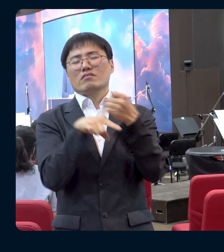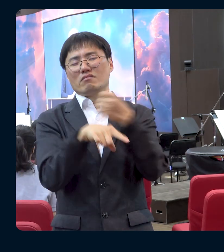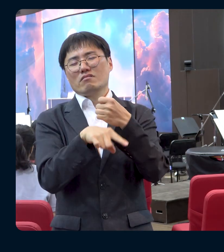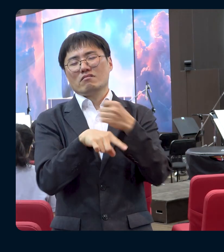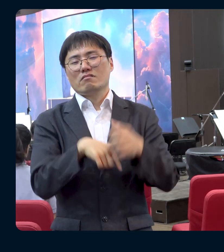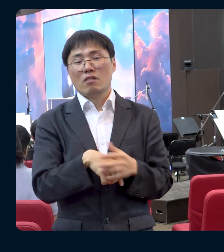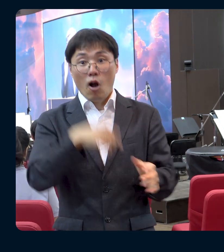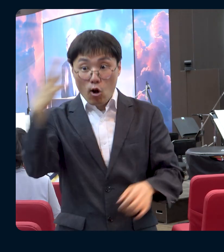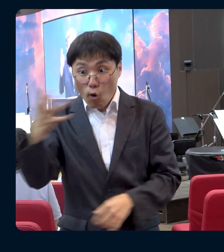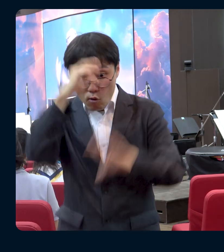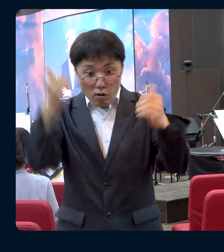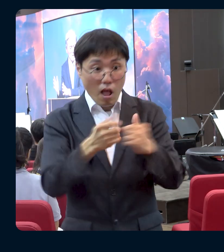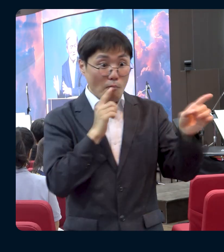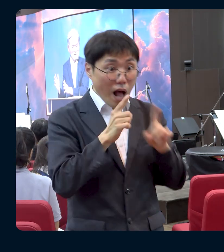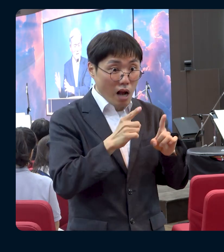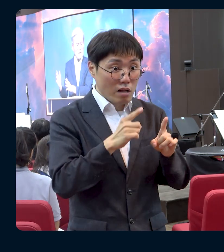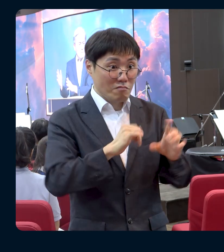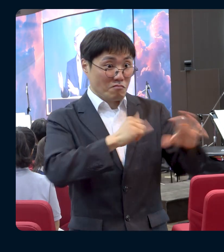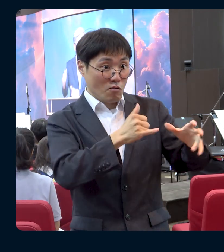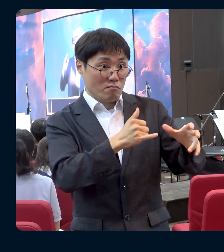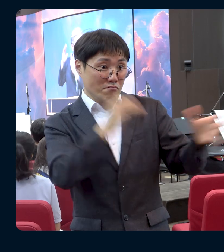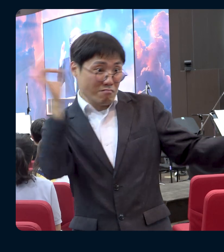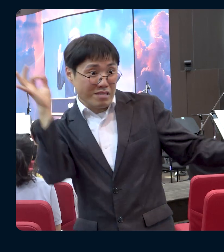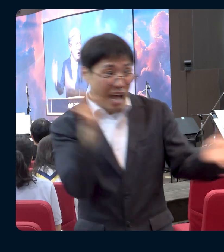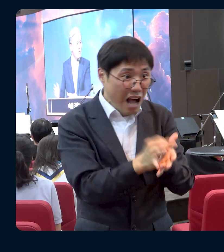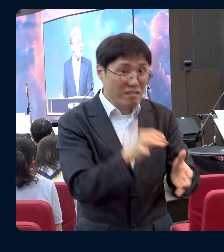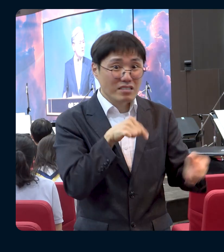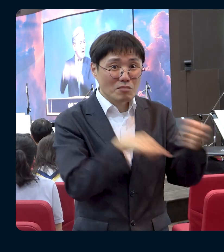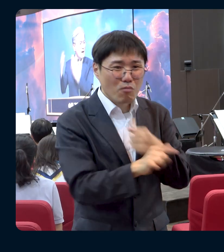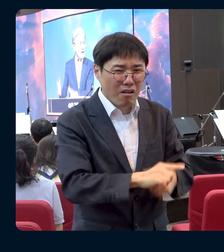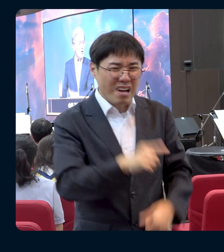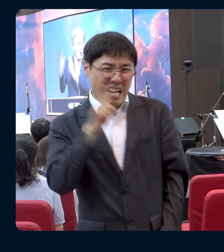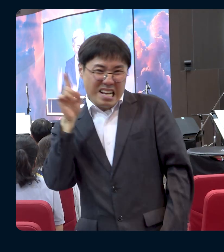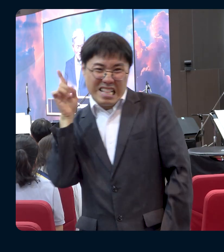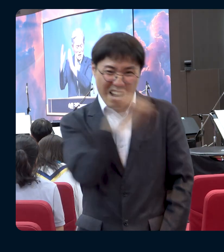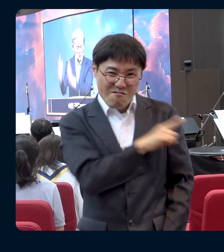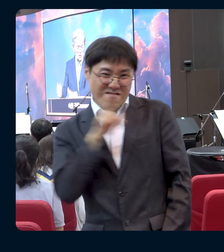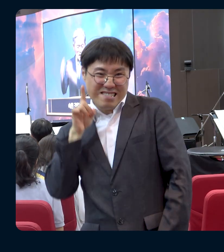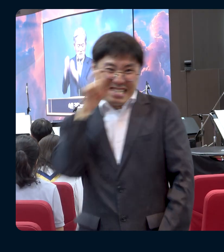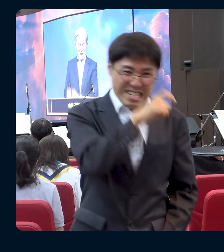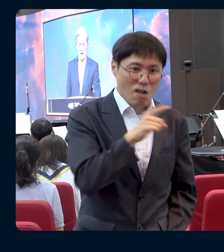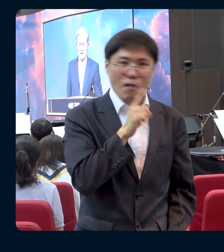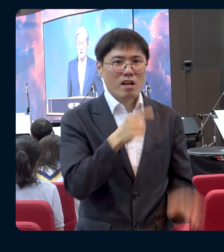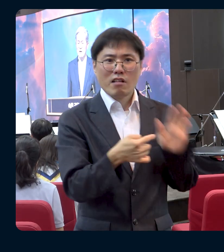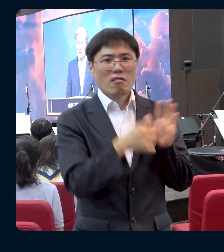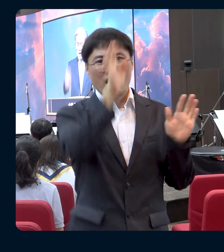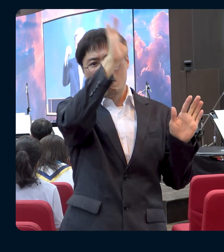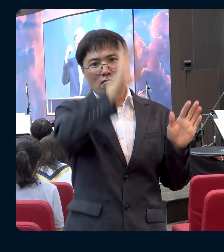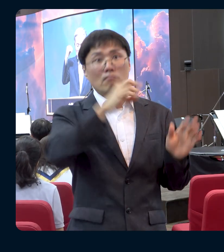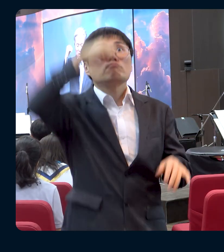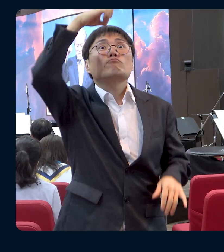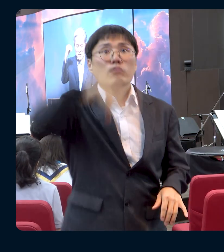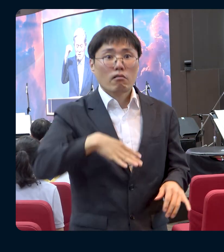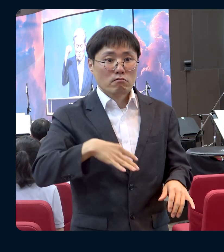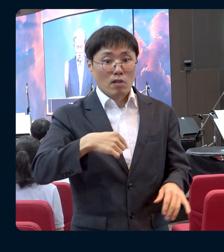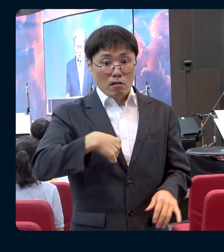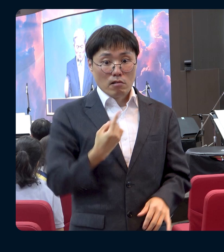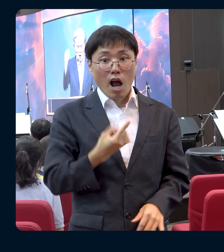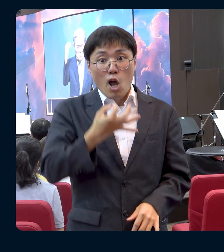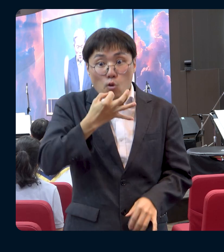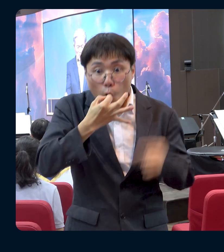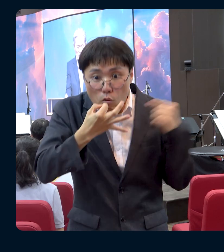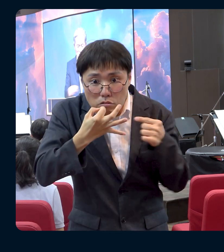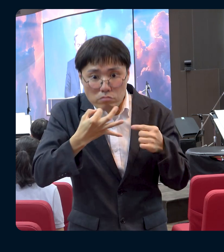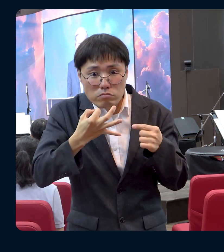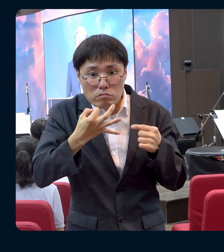예. 거룩의 반대 속됨이 뭐 대단히 추하고 타락한 어떤 그런 것이 아니라 그냥